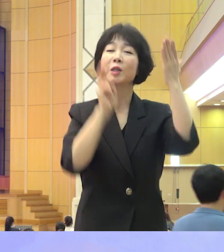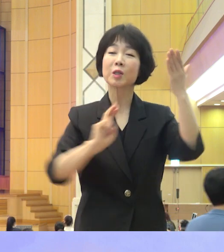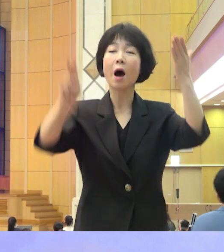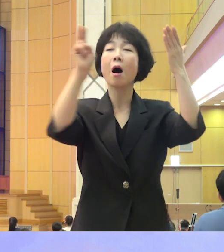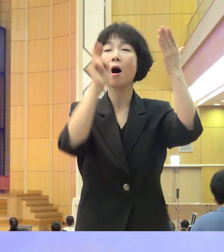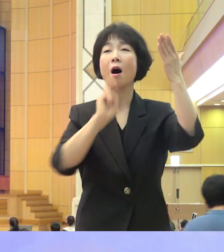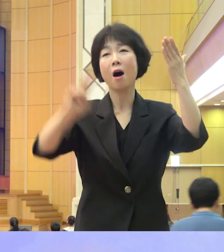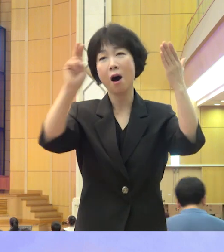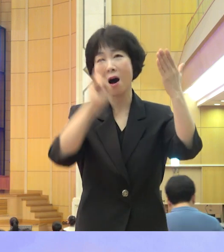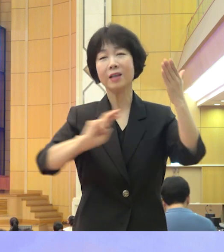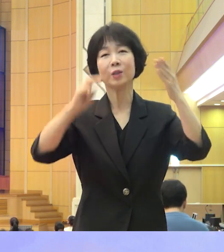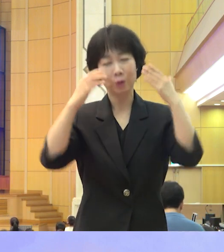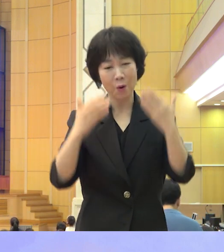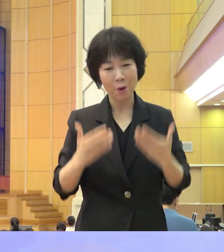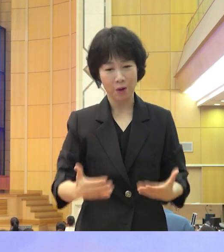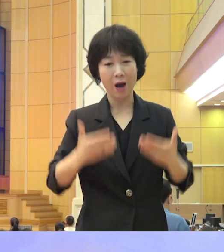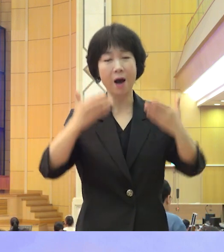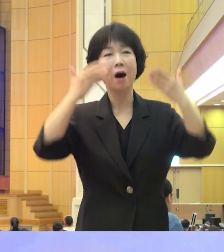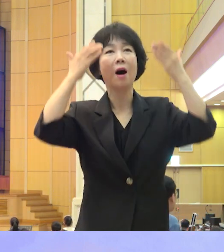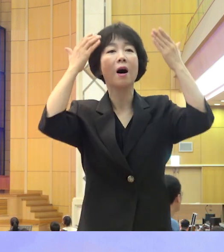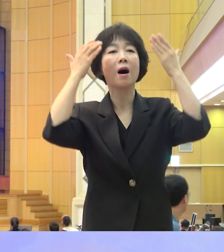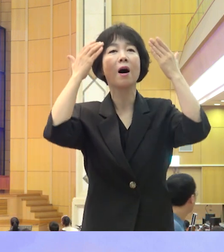주님을